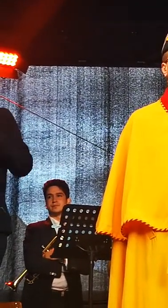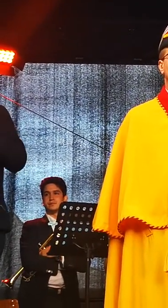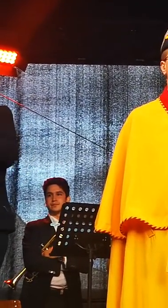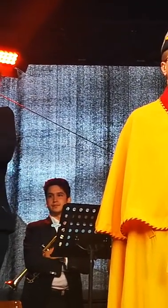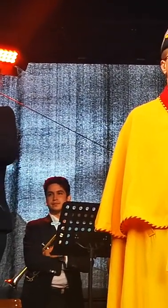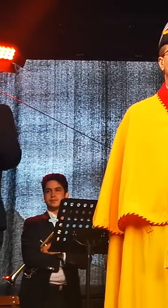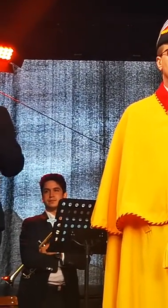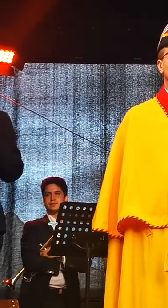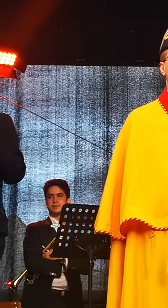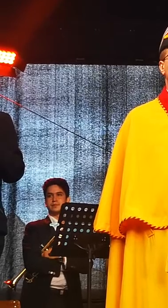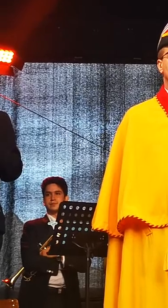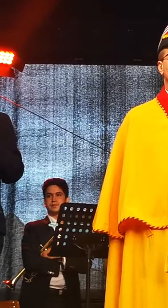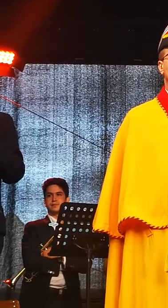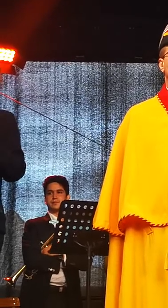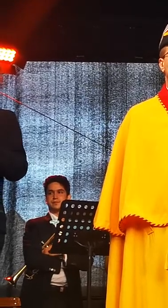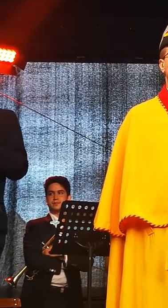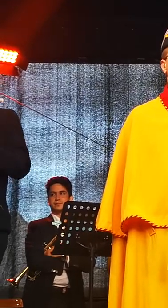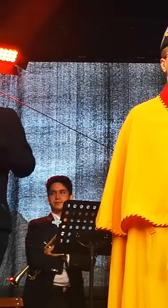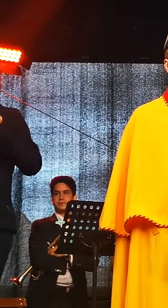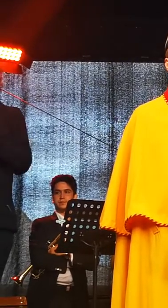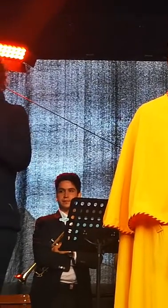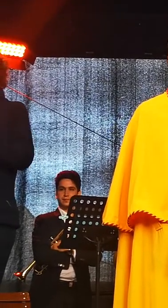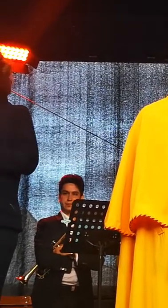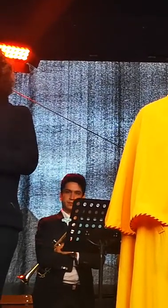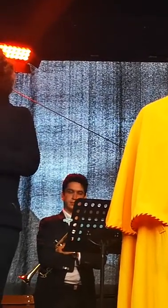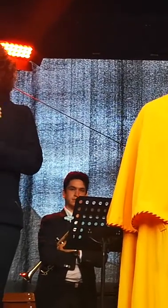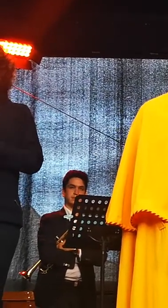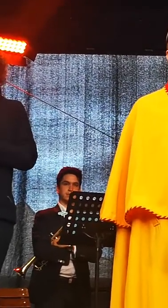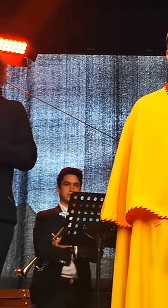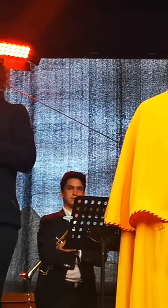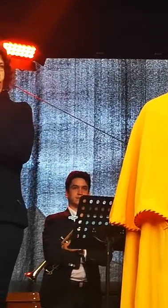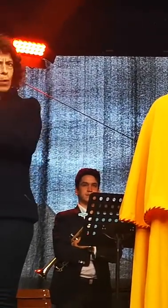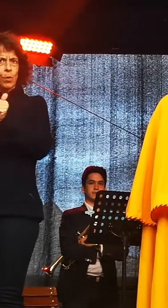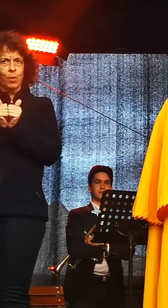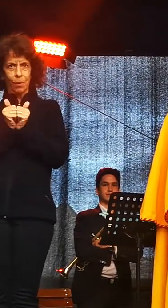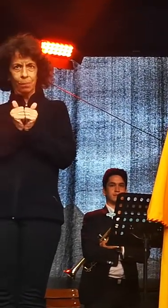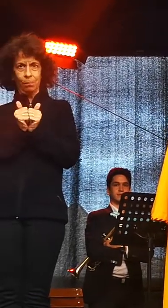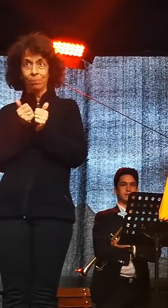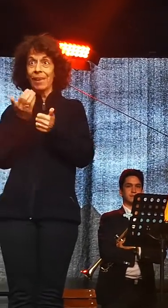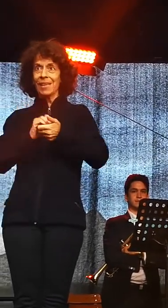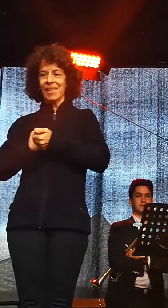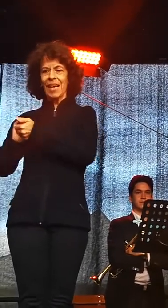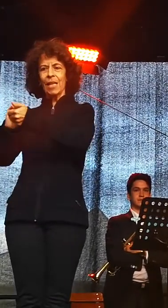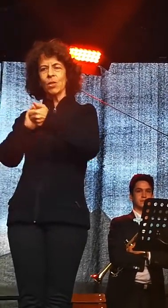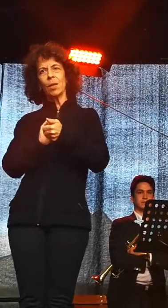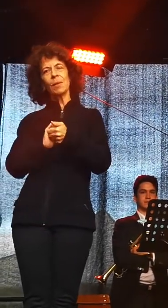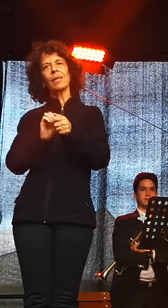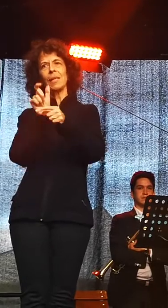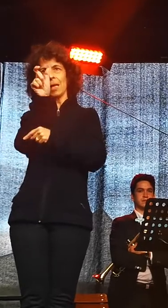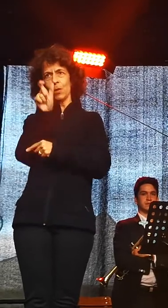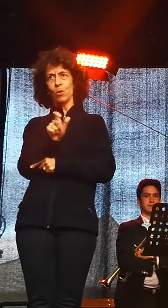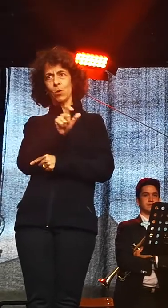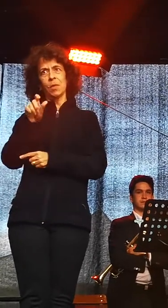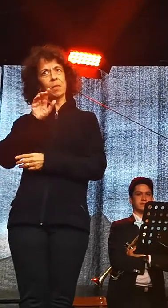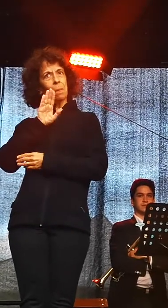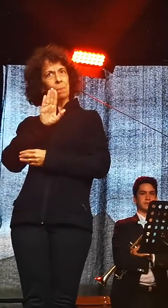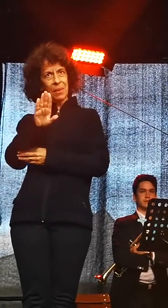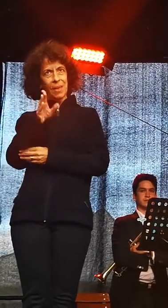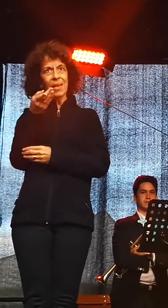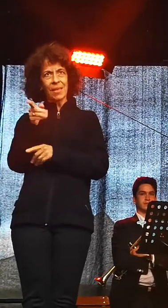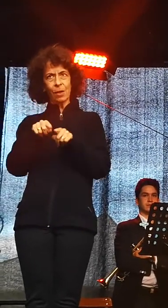d'unité que nous portons toutes et tous ensemble. C'est tout cela la solidarité confédérale et c'est aussi